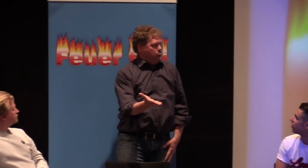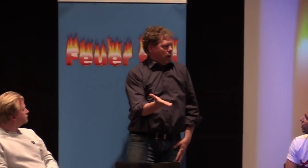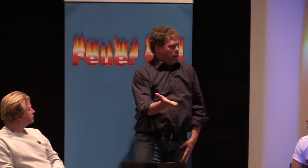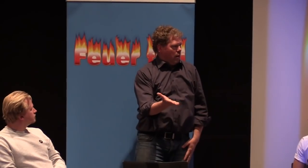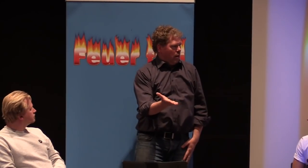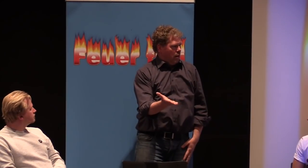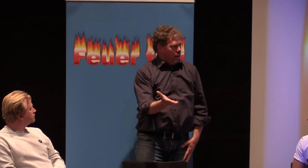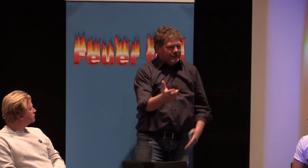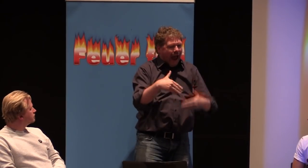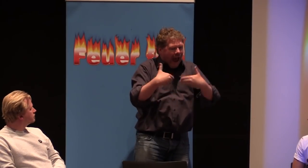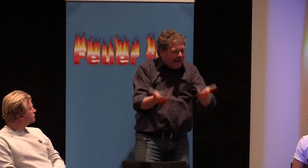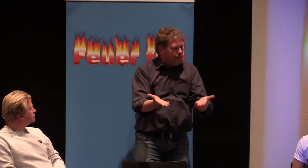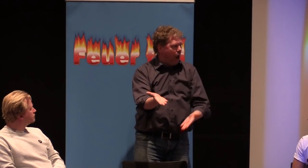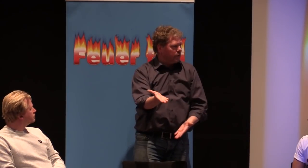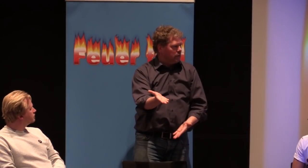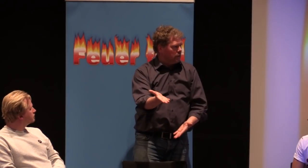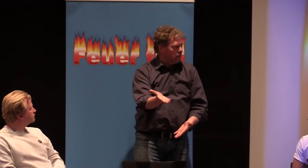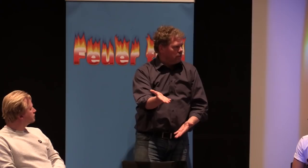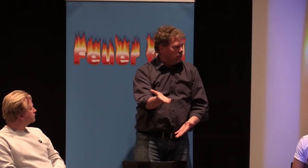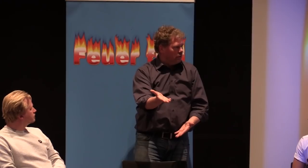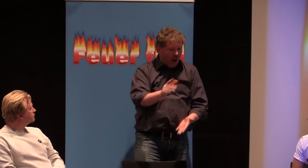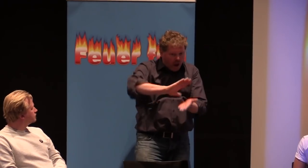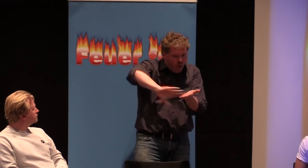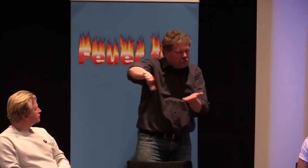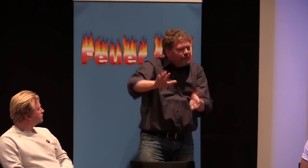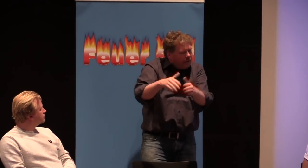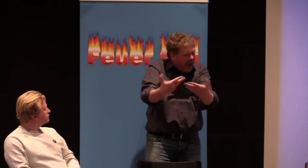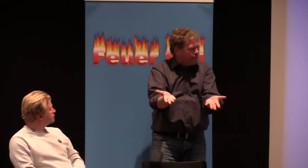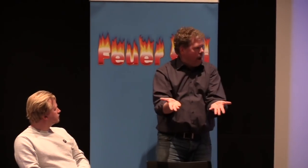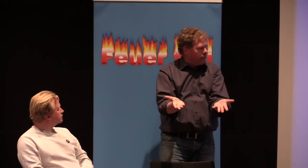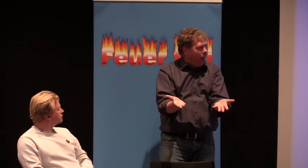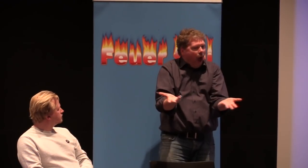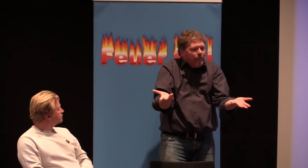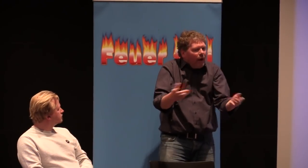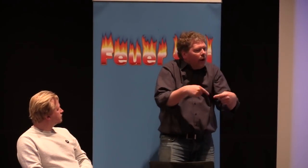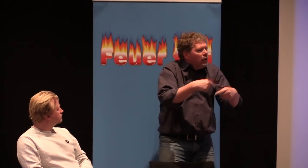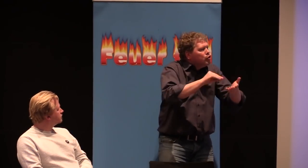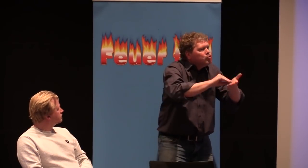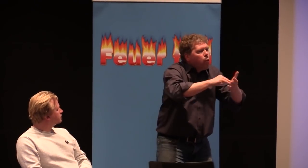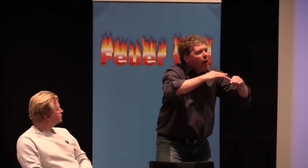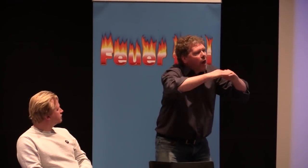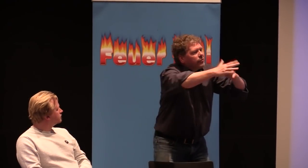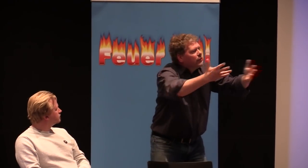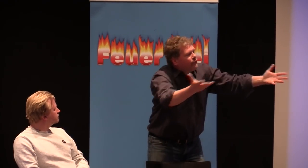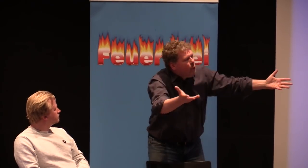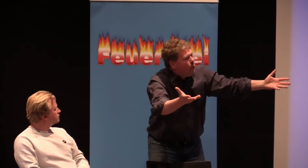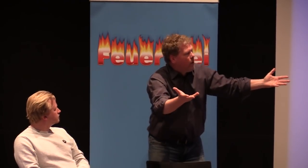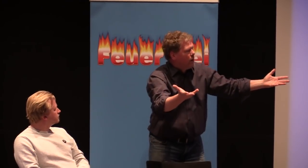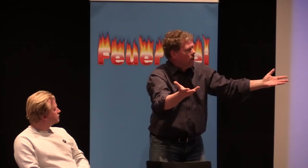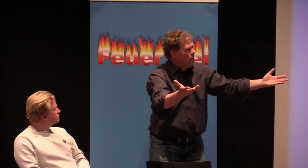Naja, aber die Ü70-Leute, die fühlen sich wohl. Das ist deren Heimat. Man kann das doch nicht einfach so wegschieben. Man